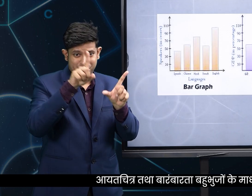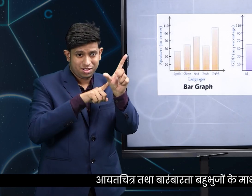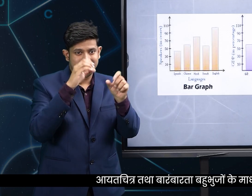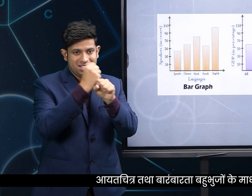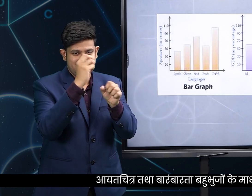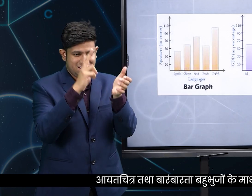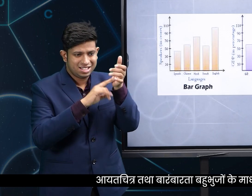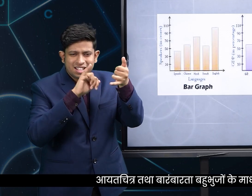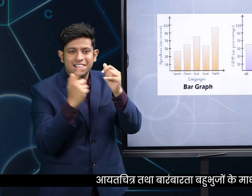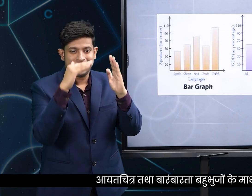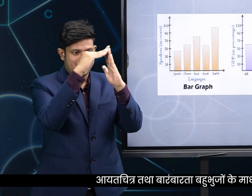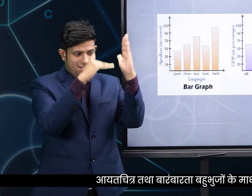किया है।